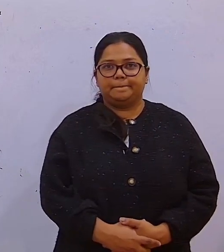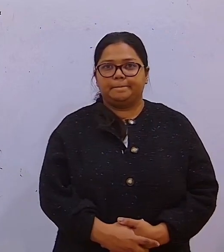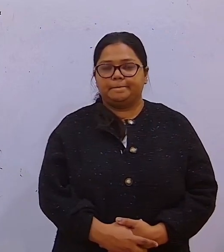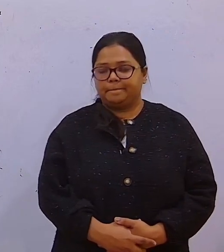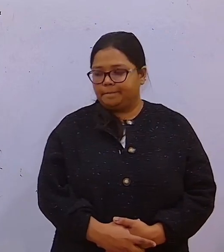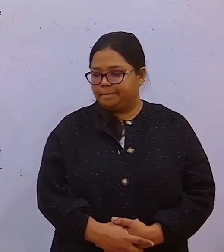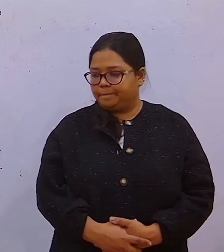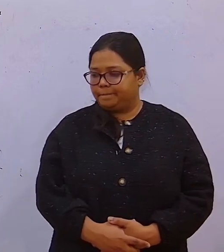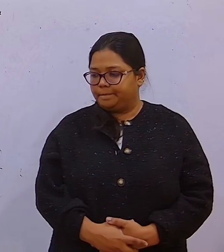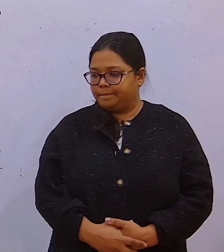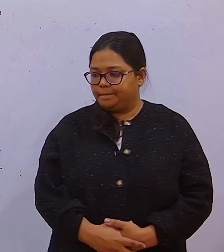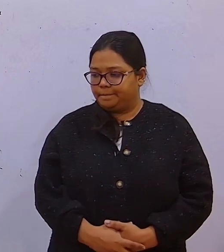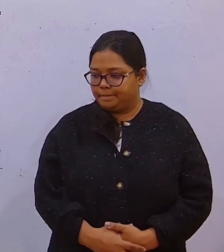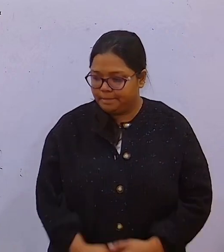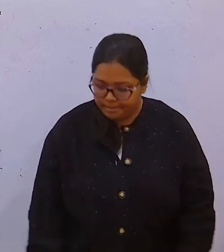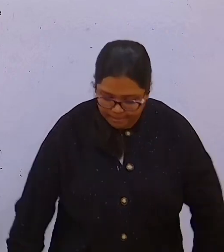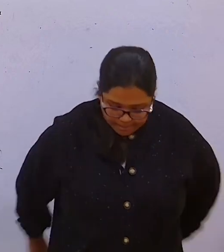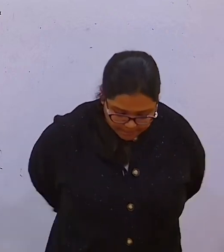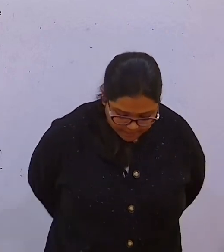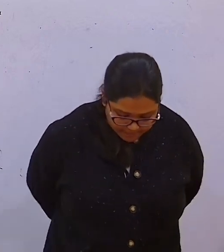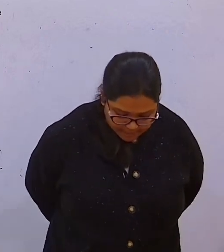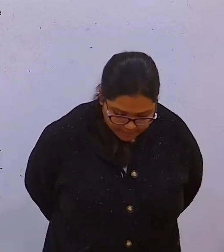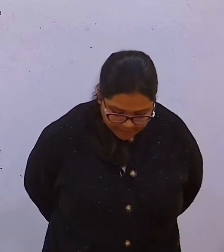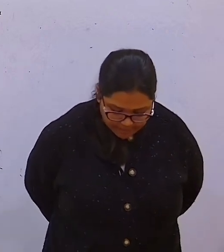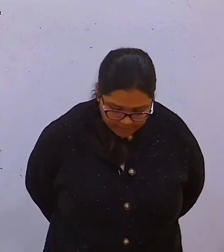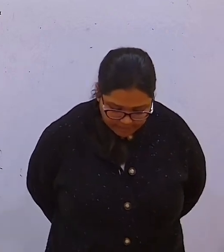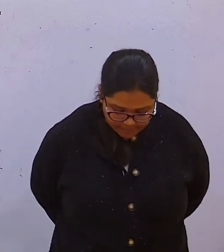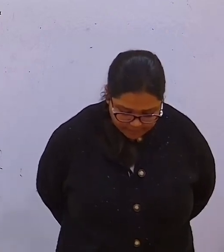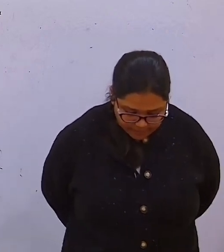ये लूज क्या होता है मुकेश।